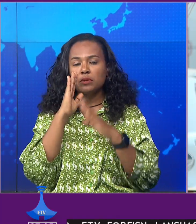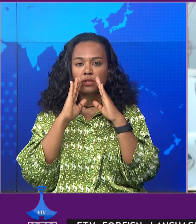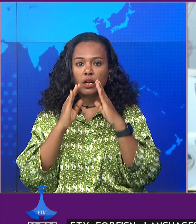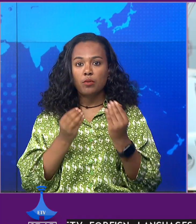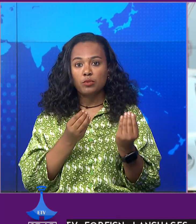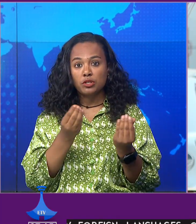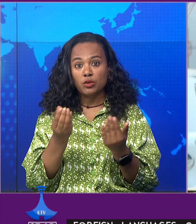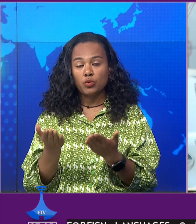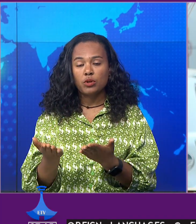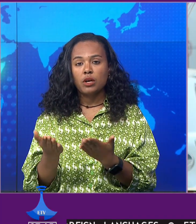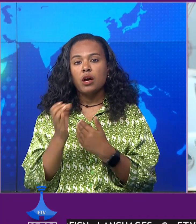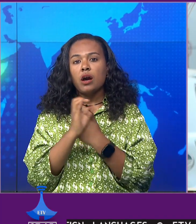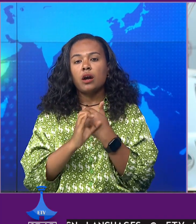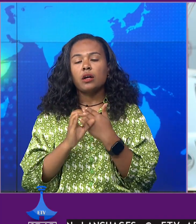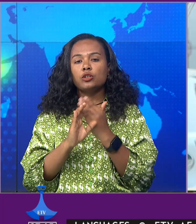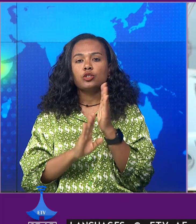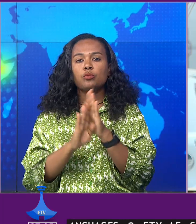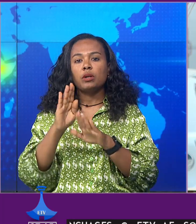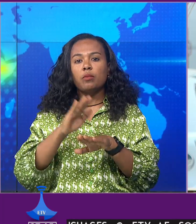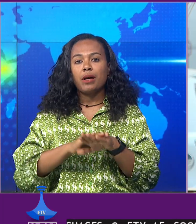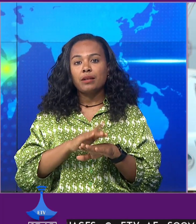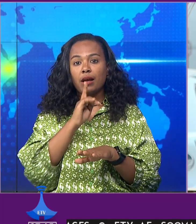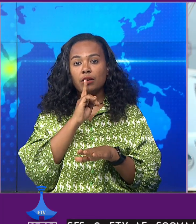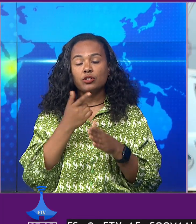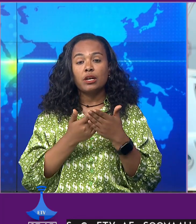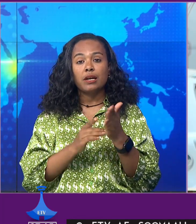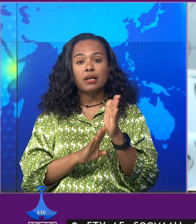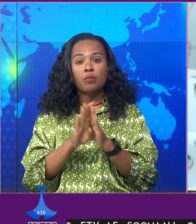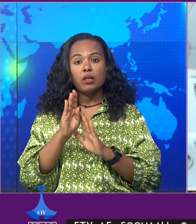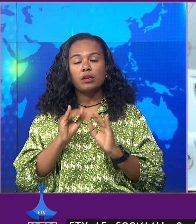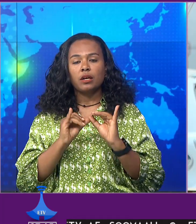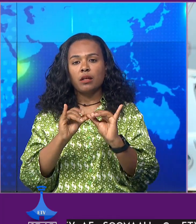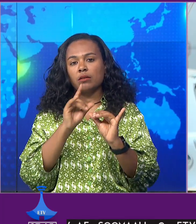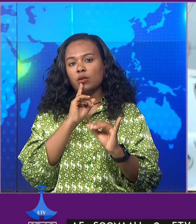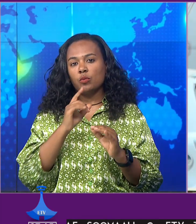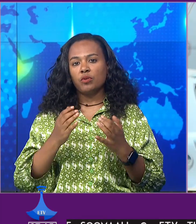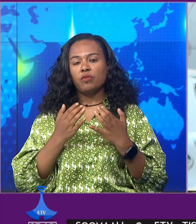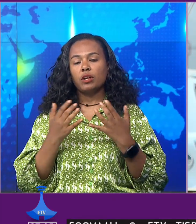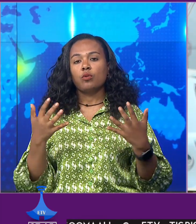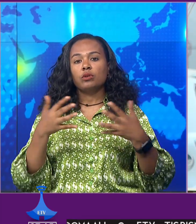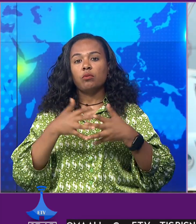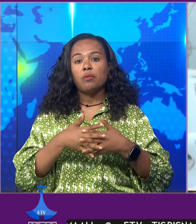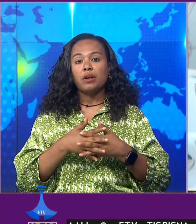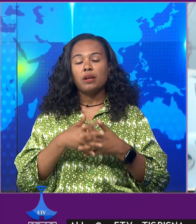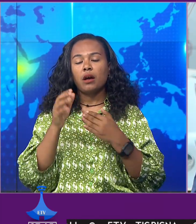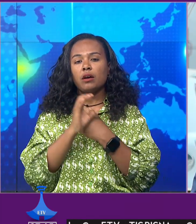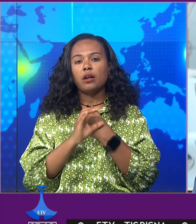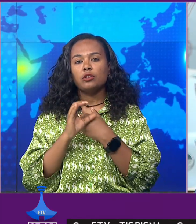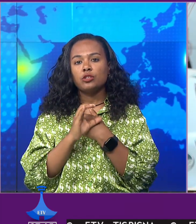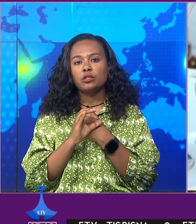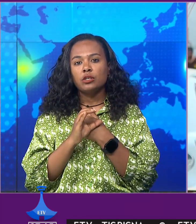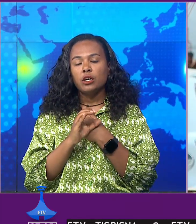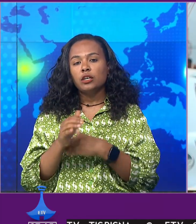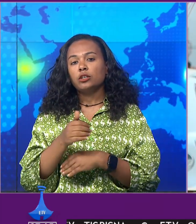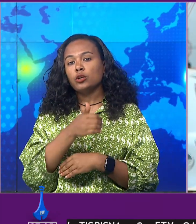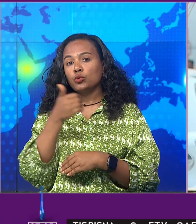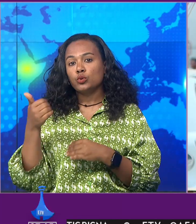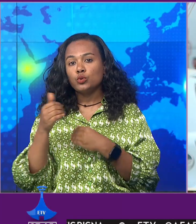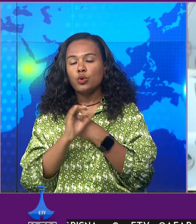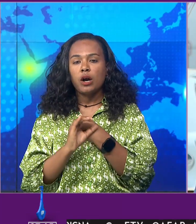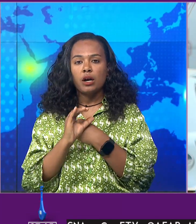ሰጥቶን አገራችን በልማት ላይ ነው ያለችው። እቺን ልማት ደግሞ እንዲቀጥል ነው የምንፈልገው። ተባብረን አገራችንን እንደሌሎቹ